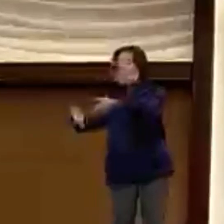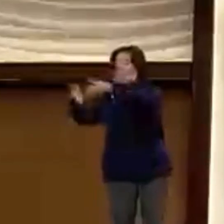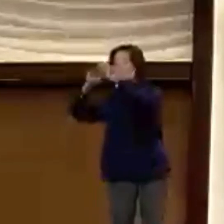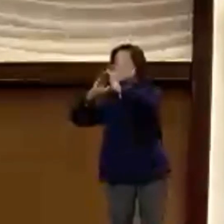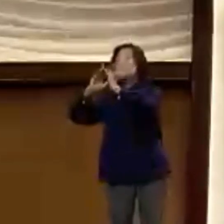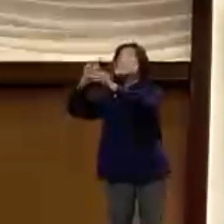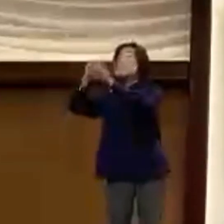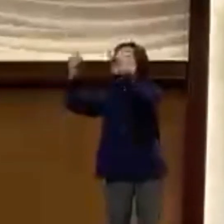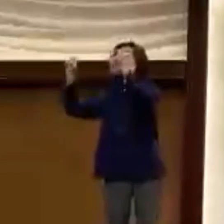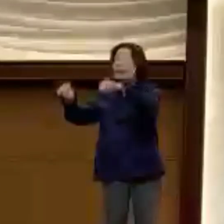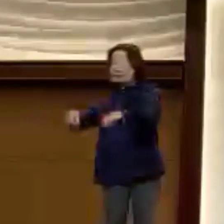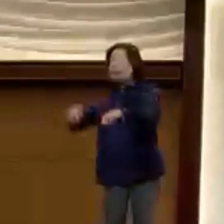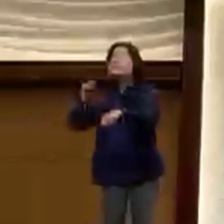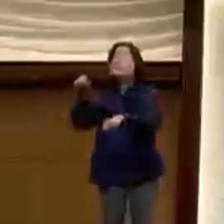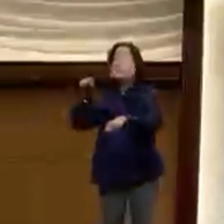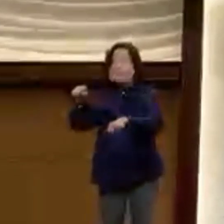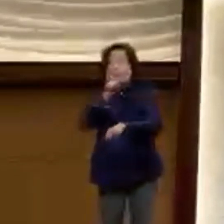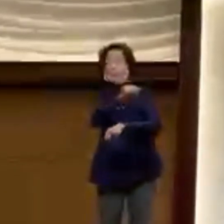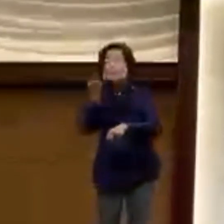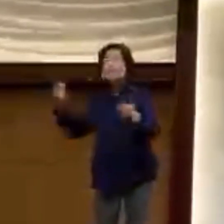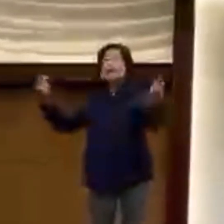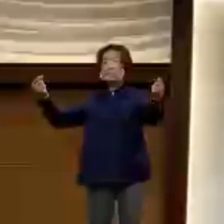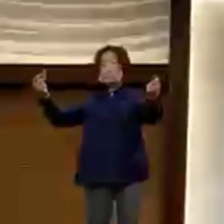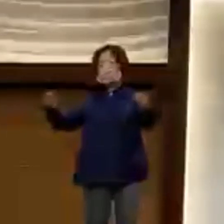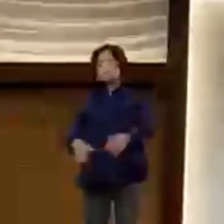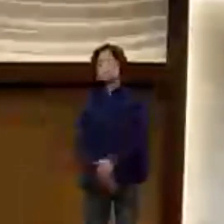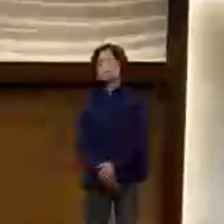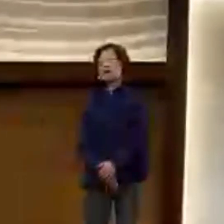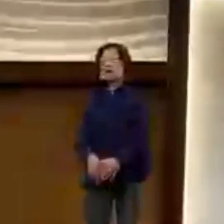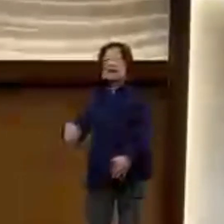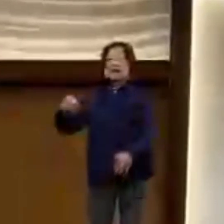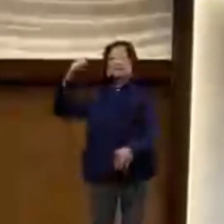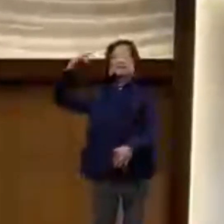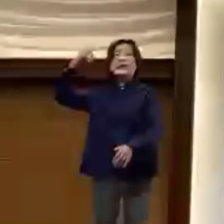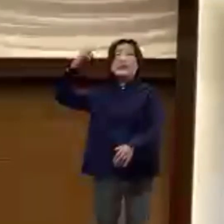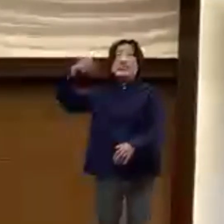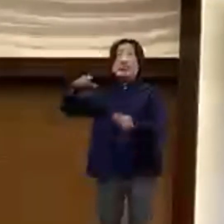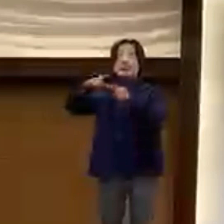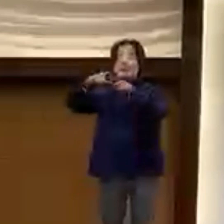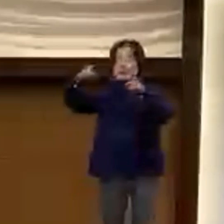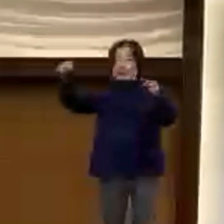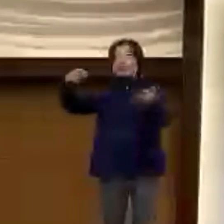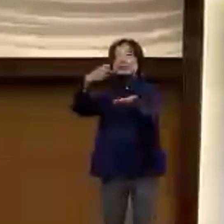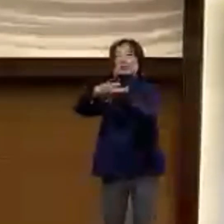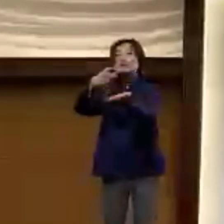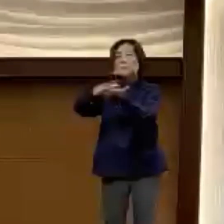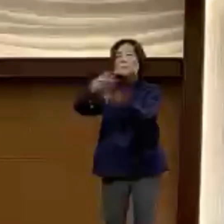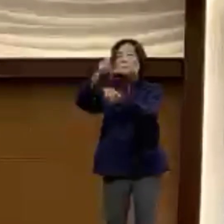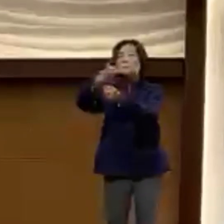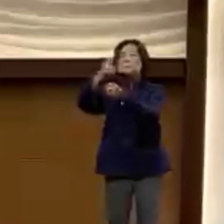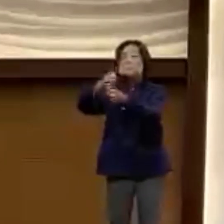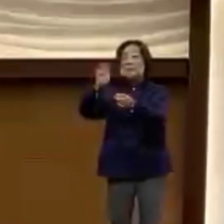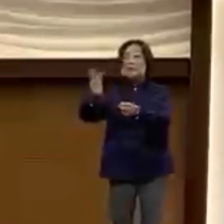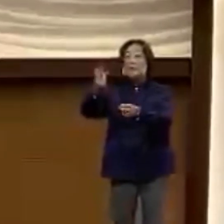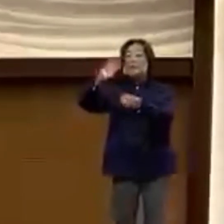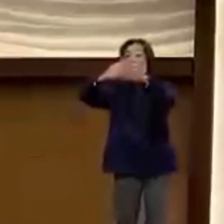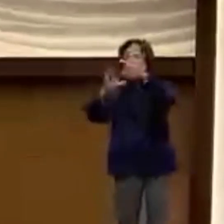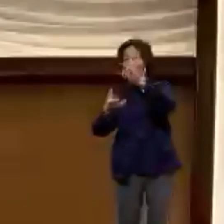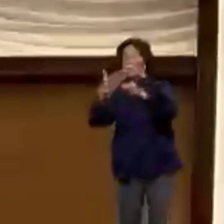さん、私たち佐賀はこの日本の司法制度を作った江藤新平公